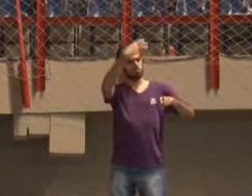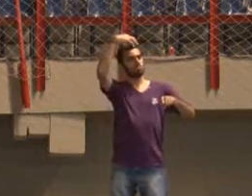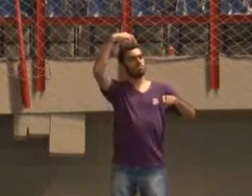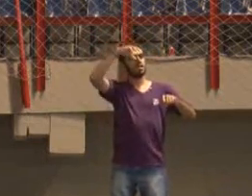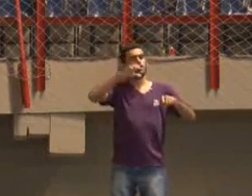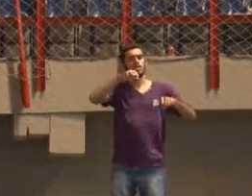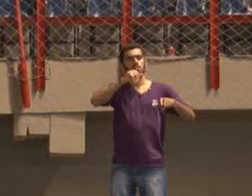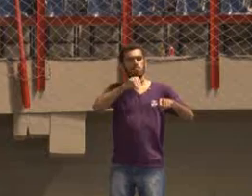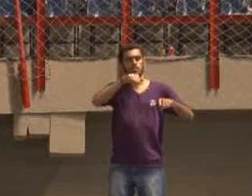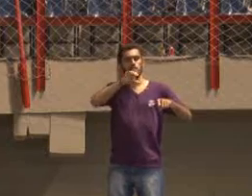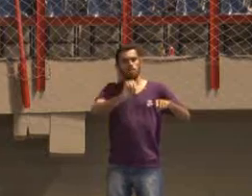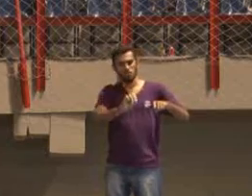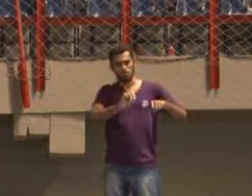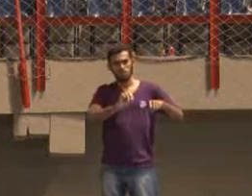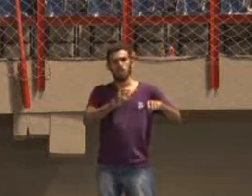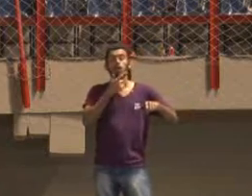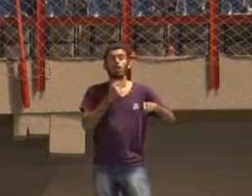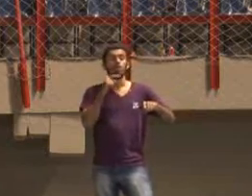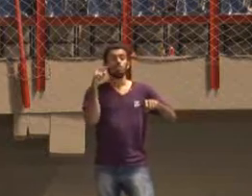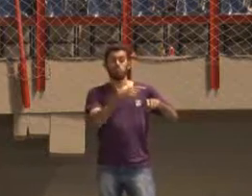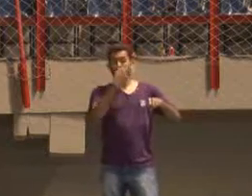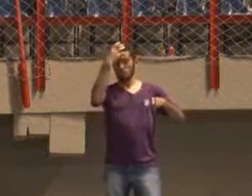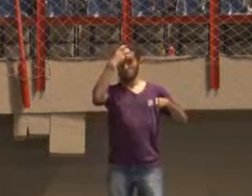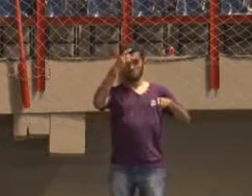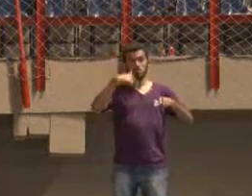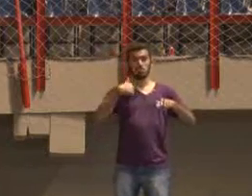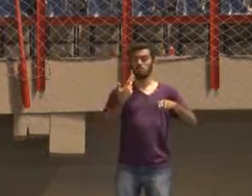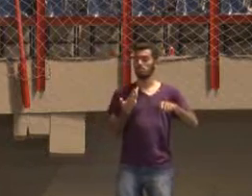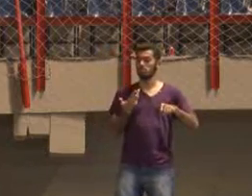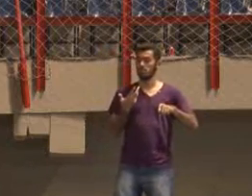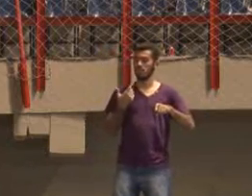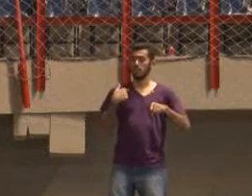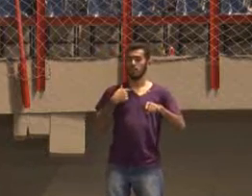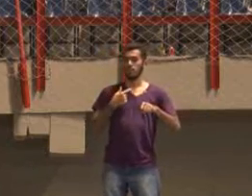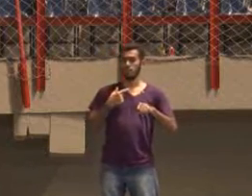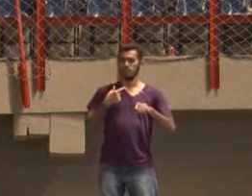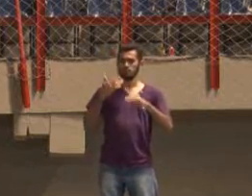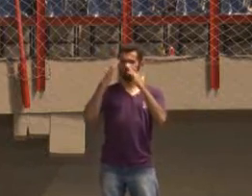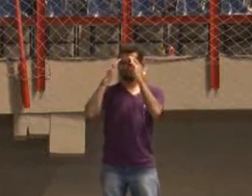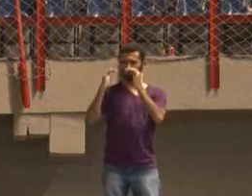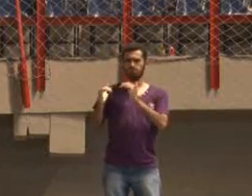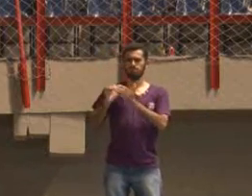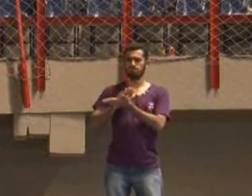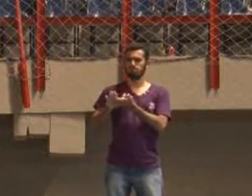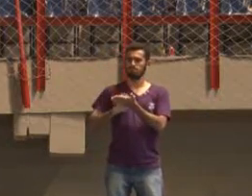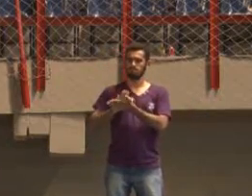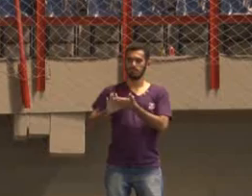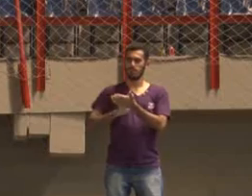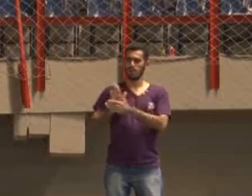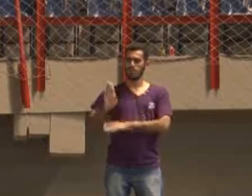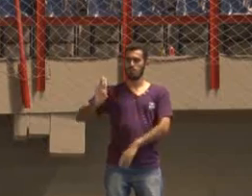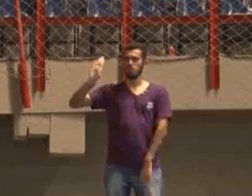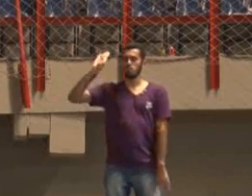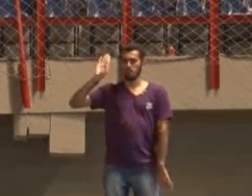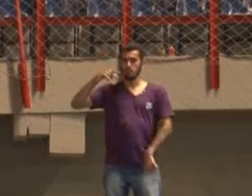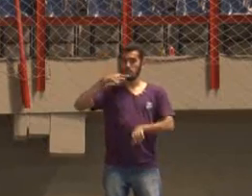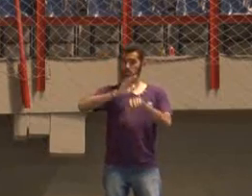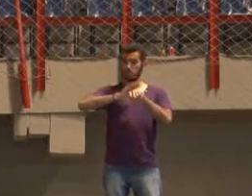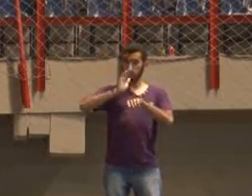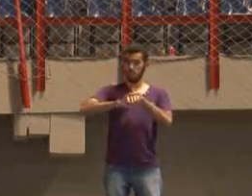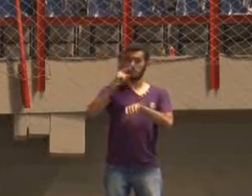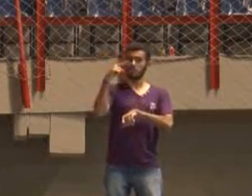rei tinha negado, tinha descumprido uma promessa que ele